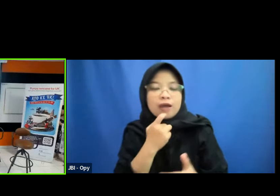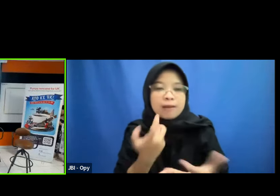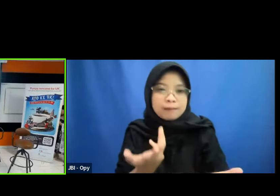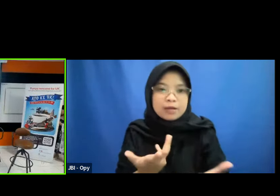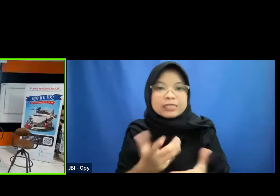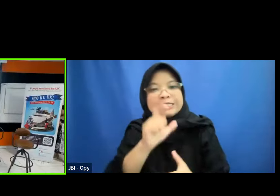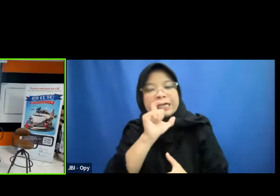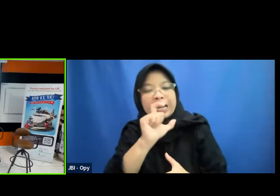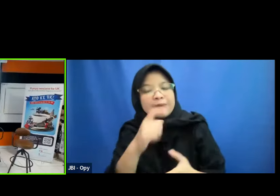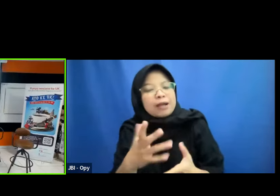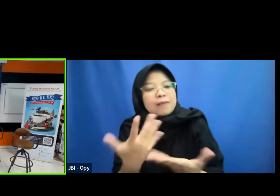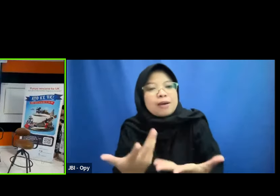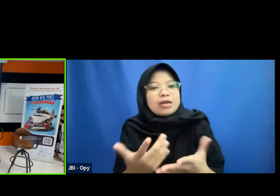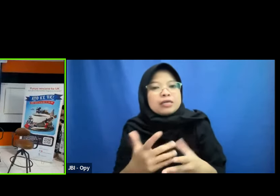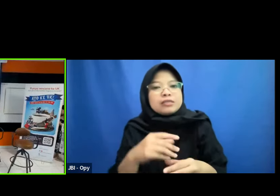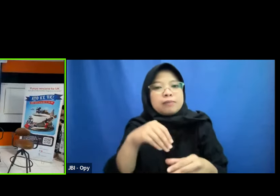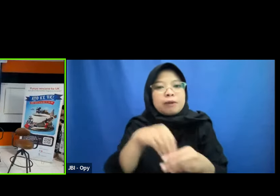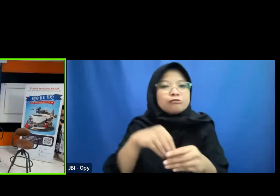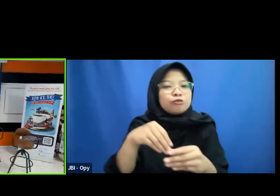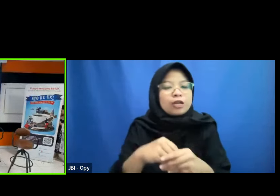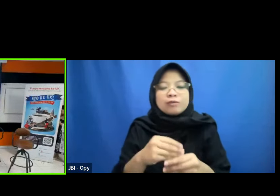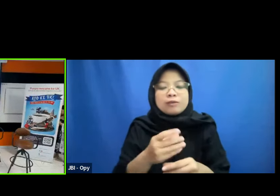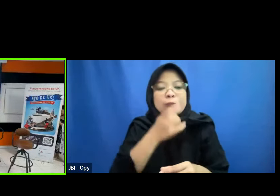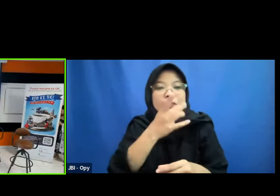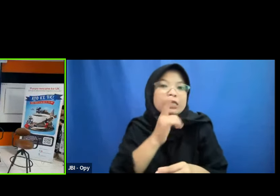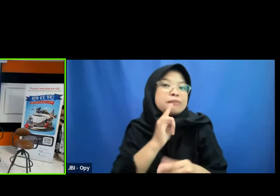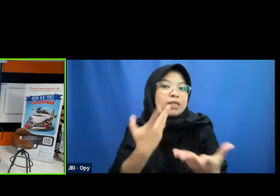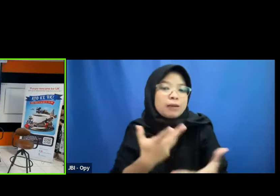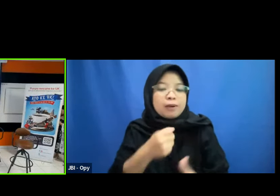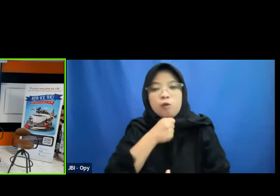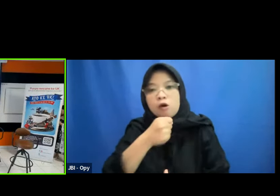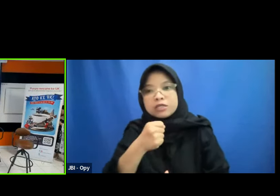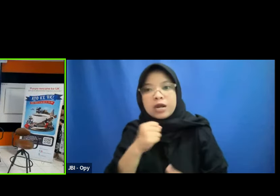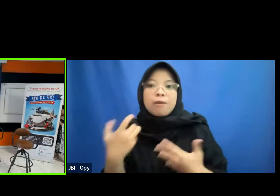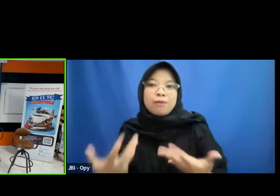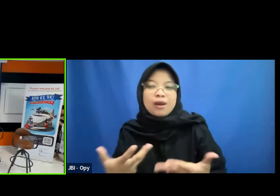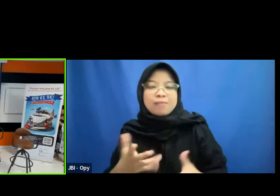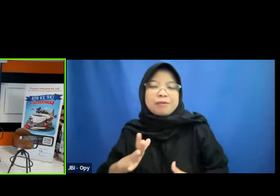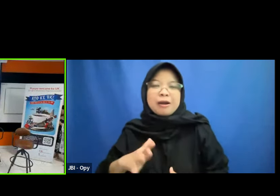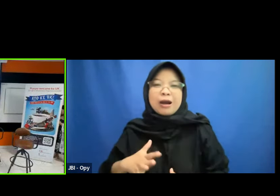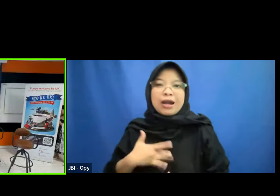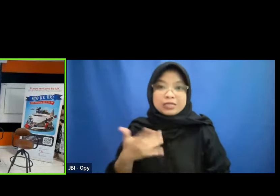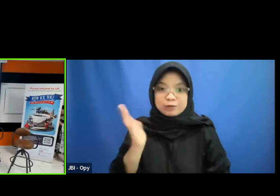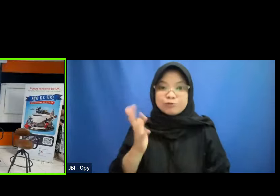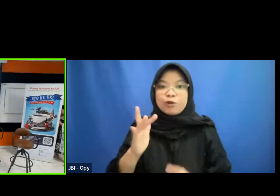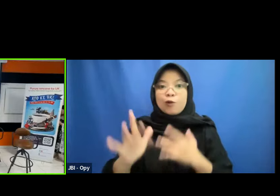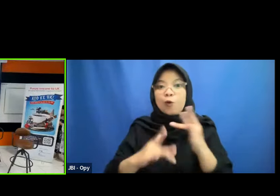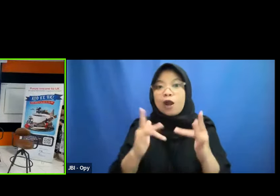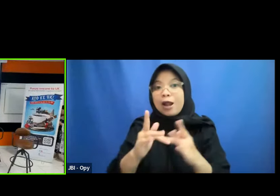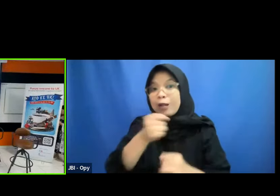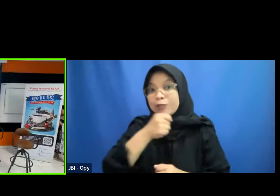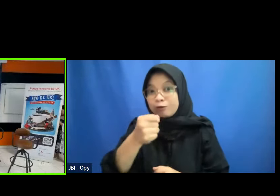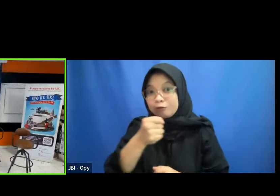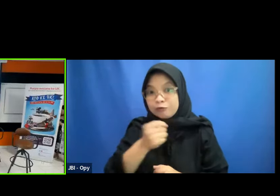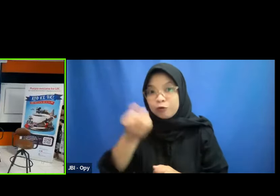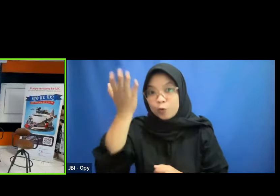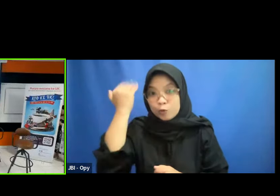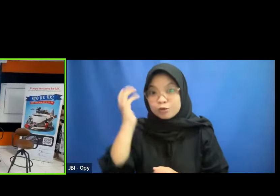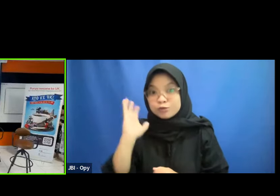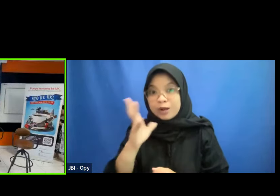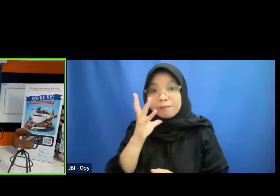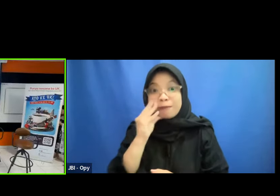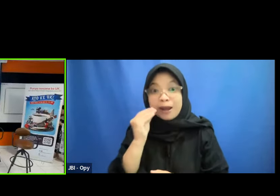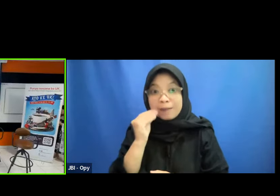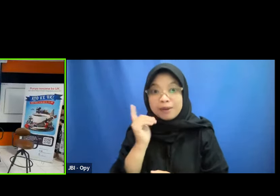online interview itu seperti apa di sini juga banyak teman-teman yang ngerasain e interview online pada saat itu Salah satunya